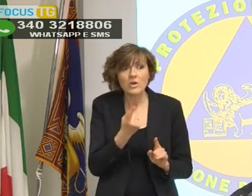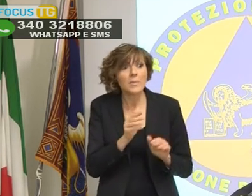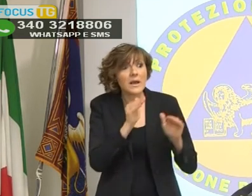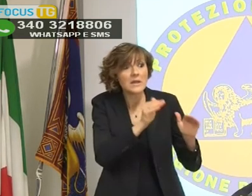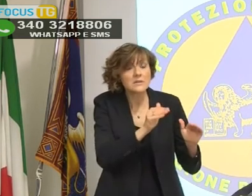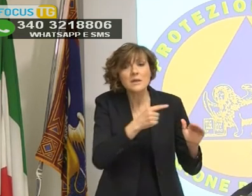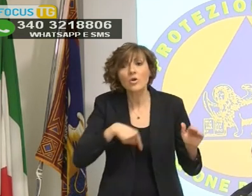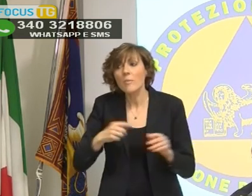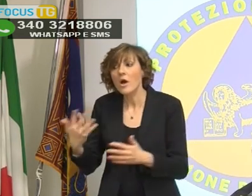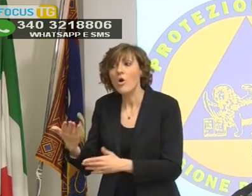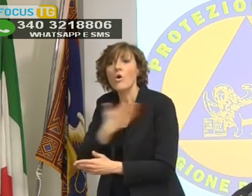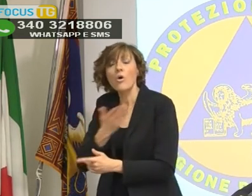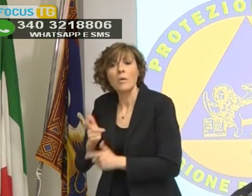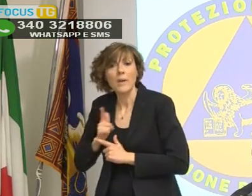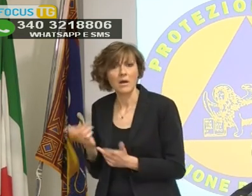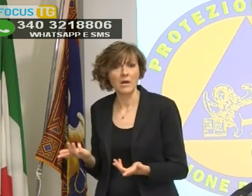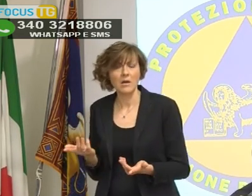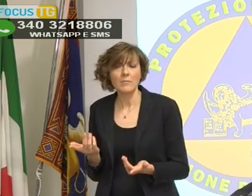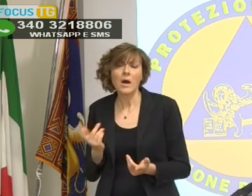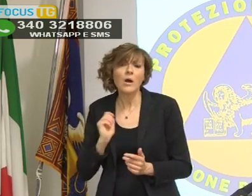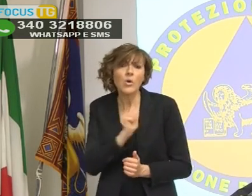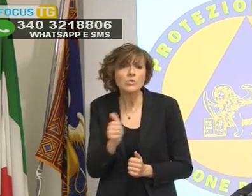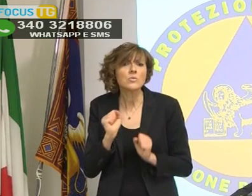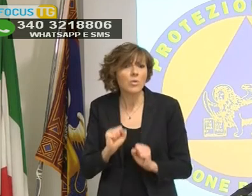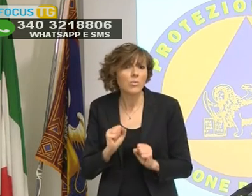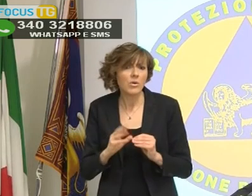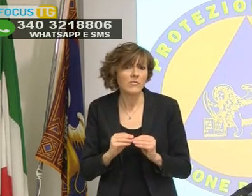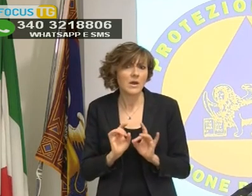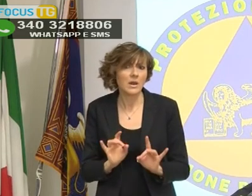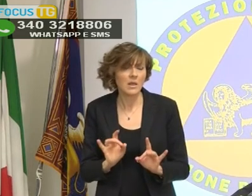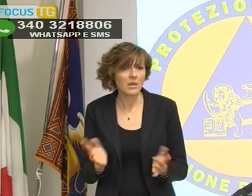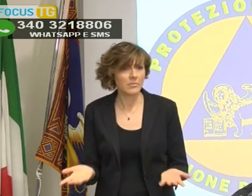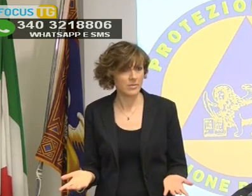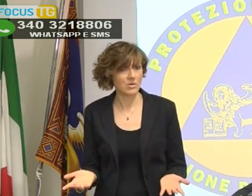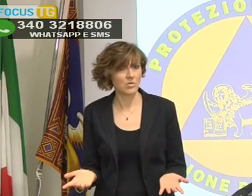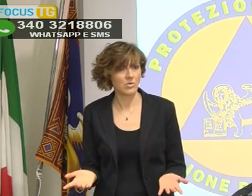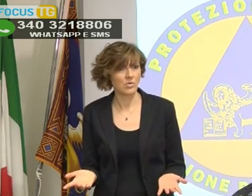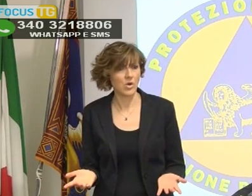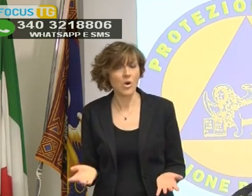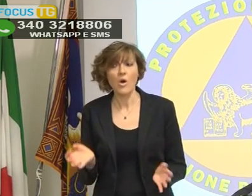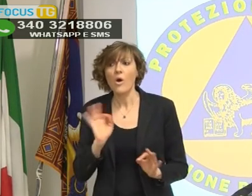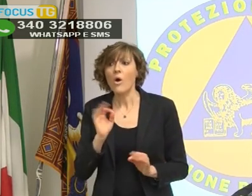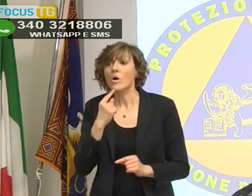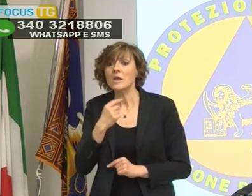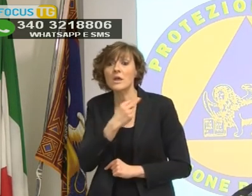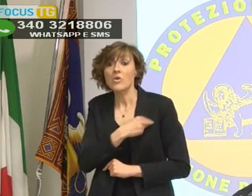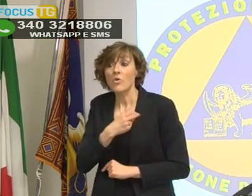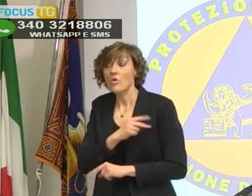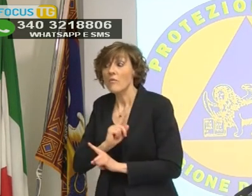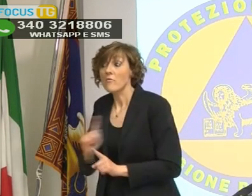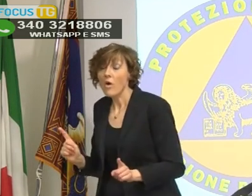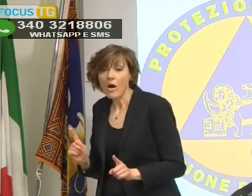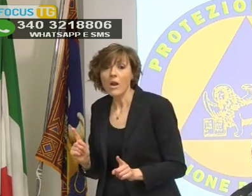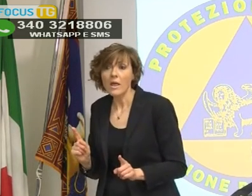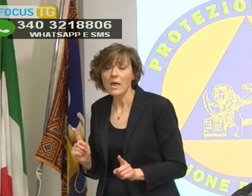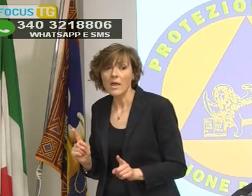Se siamo in un paese libero, ognuno sarà pur libero di fare quello che vuole, o no? O funziona che chi non vuole i vaccini vuole anche che chi